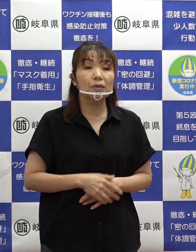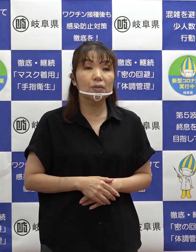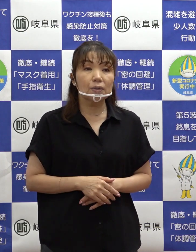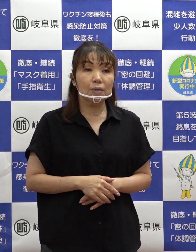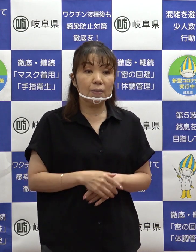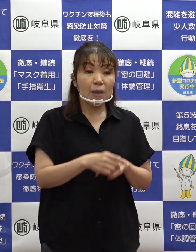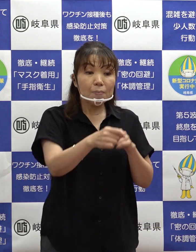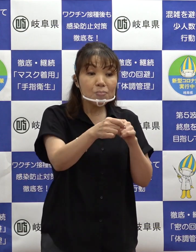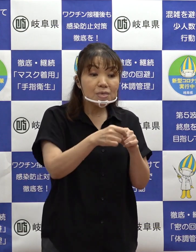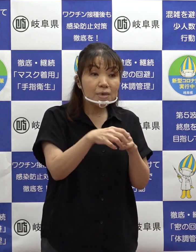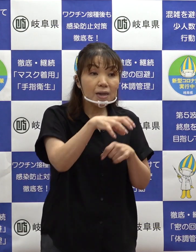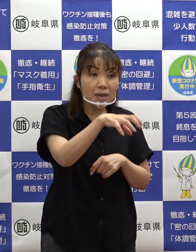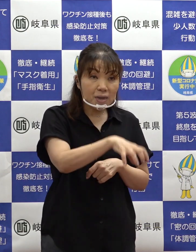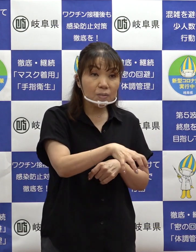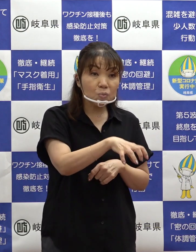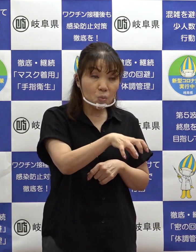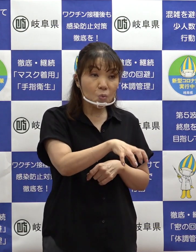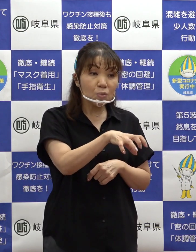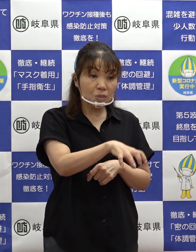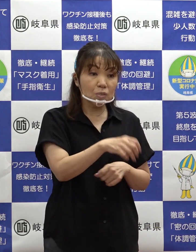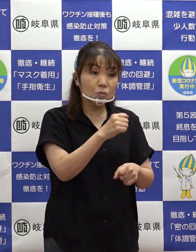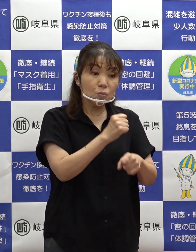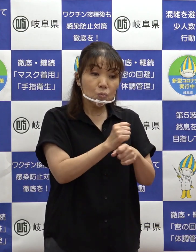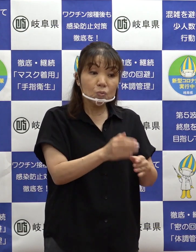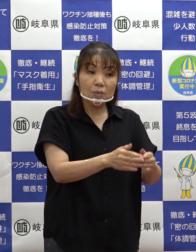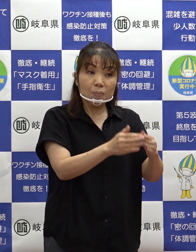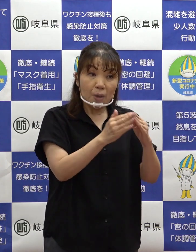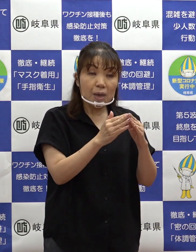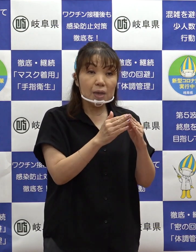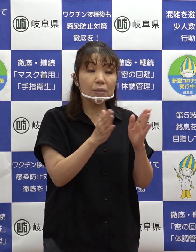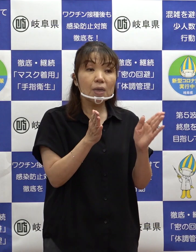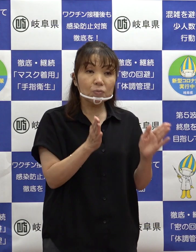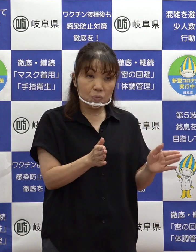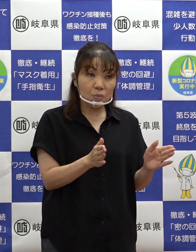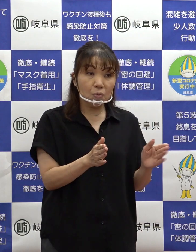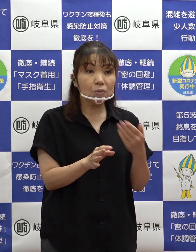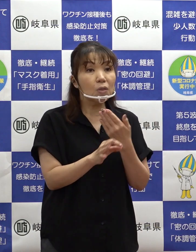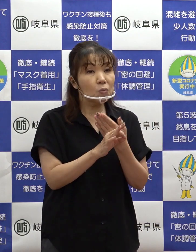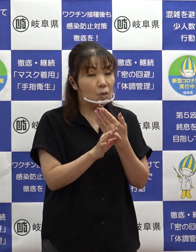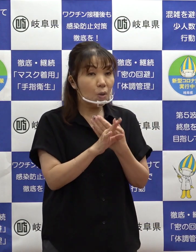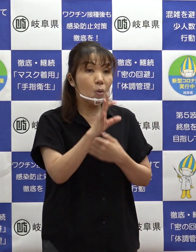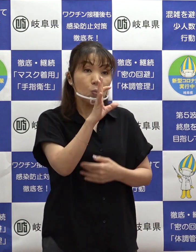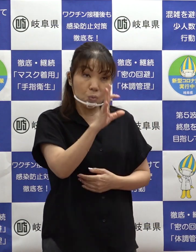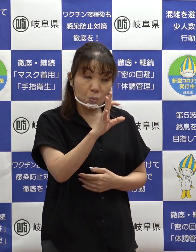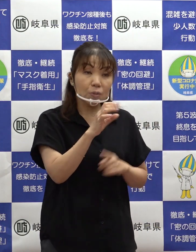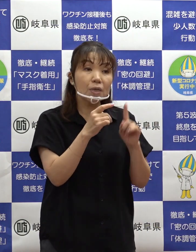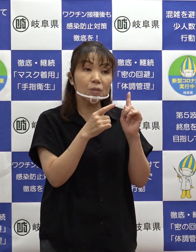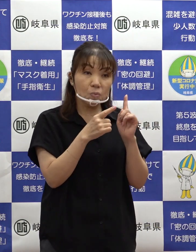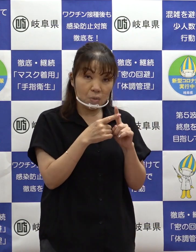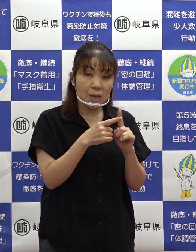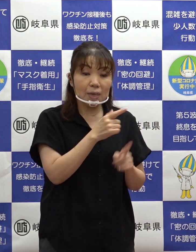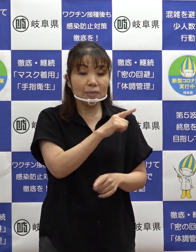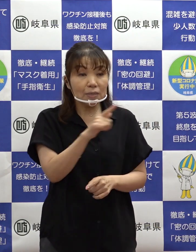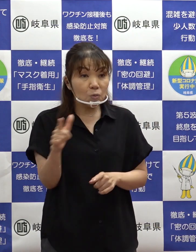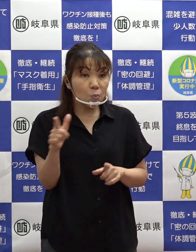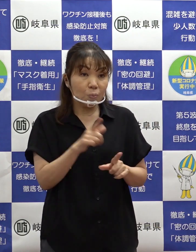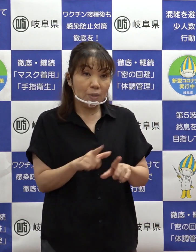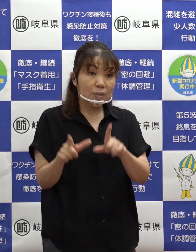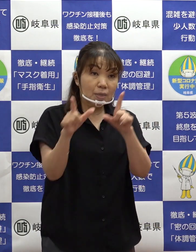短期間で我々ここに入るとなるとですね、例えばトイレとかですね、いろんな生活面